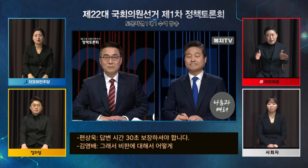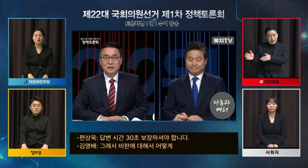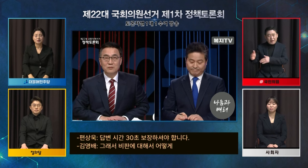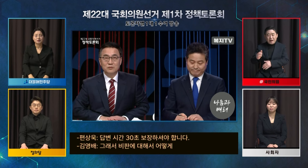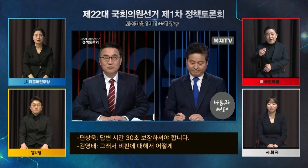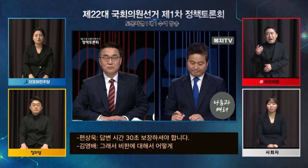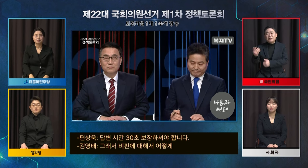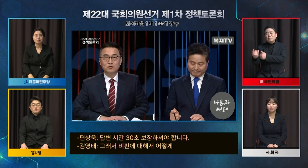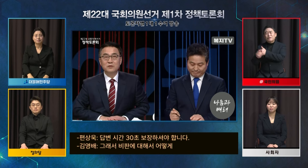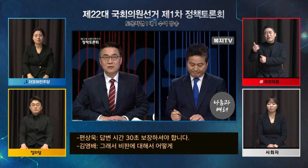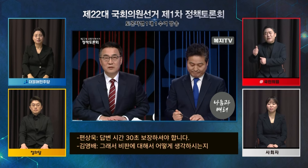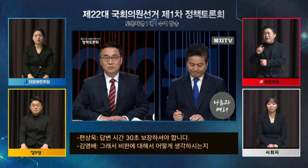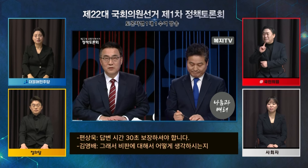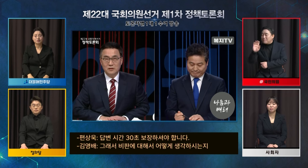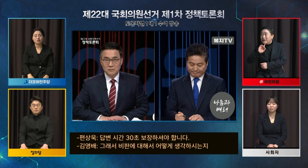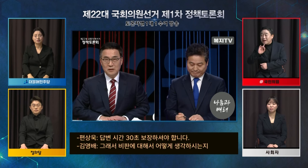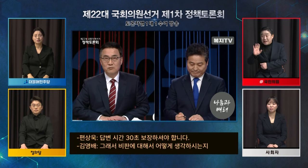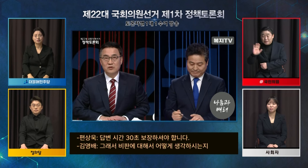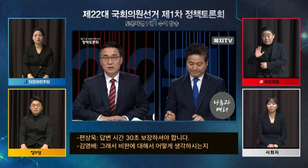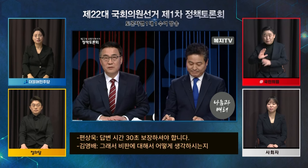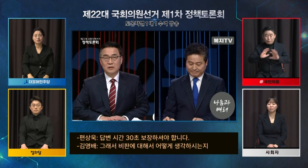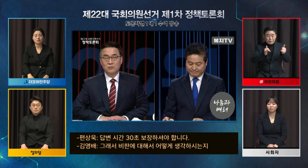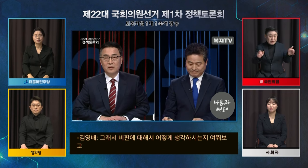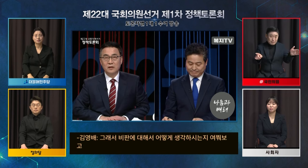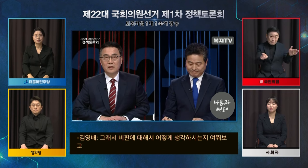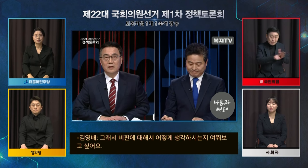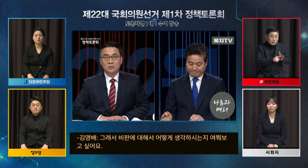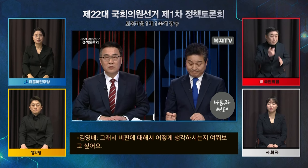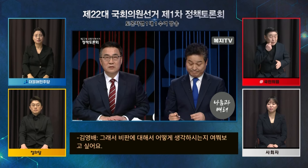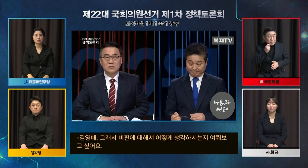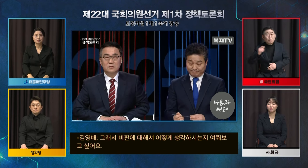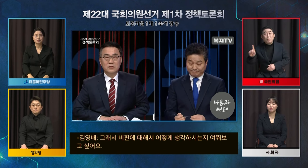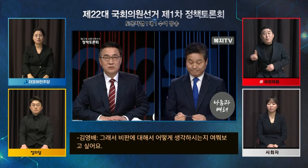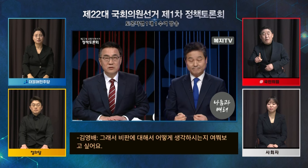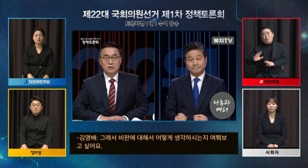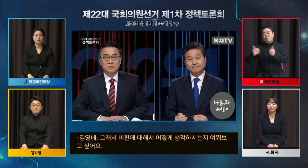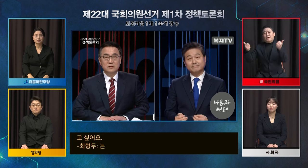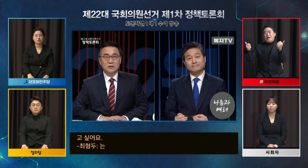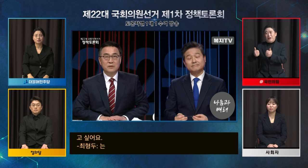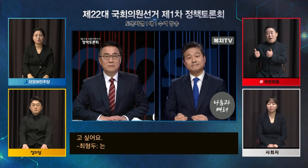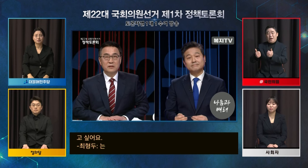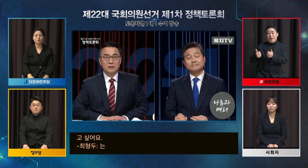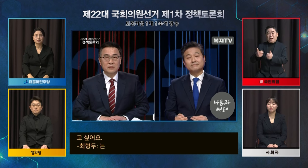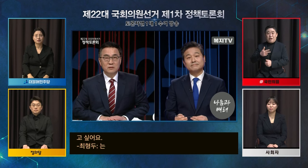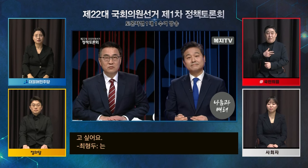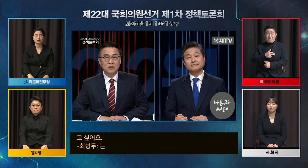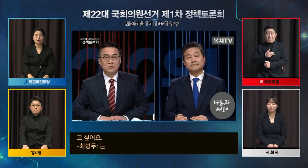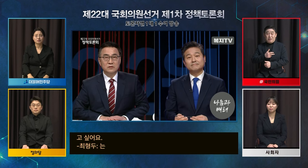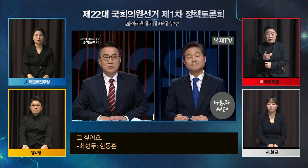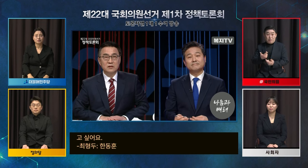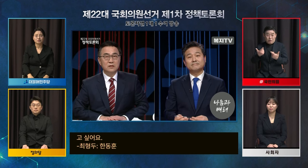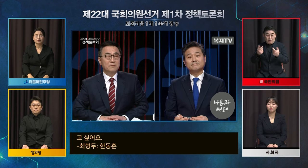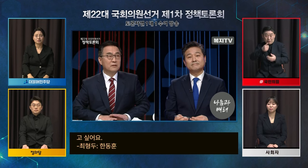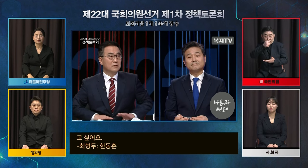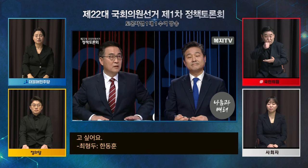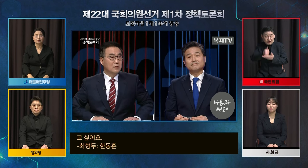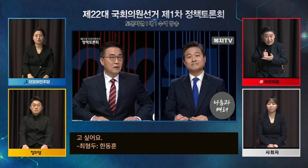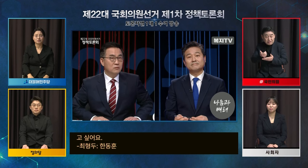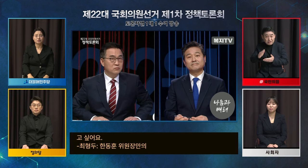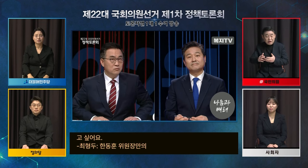의견만이 아닙니다. 우리 국민들이 국회를 얼마나 불신합니까? 똑같이 죄를 지었으면 재판을 받아야 되는데 국회의원은